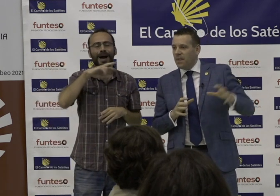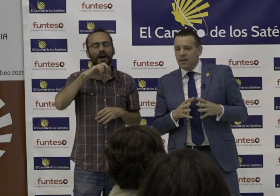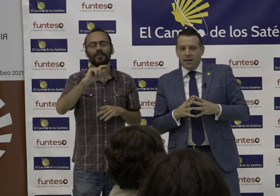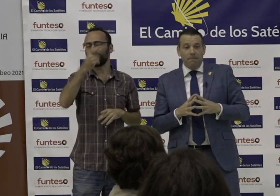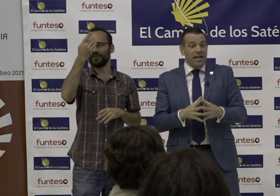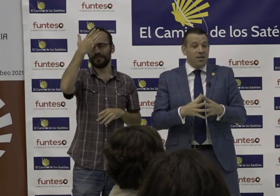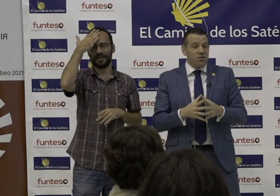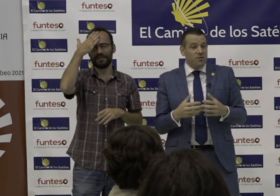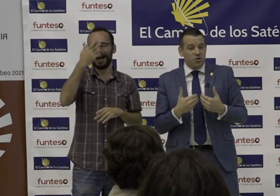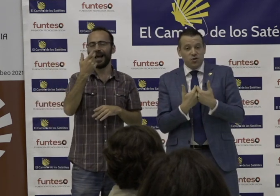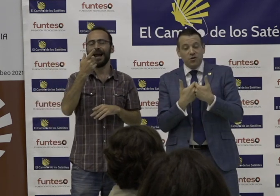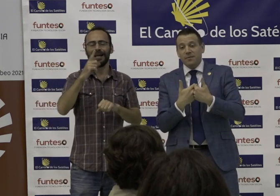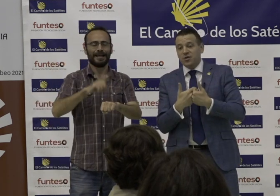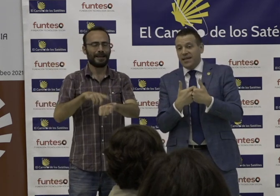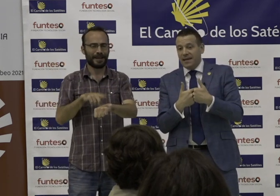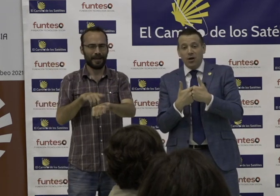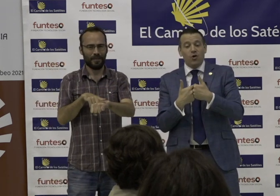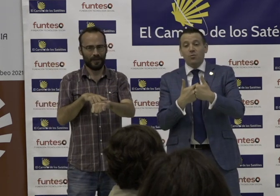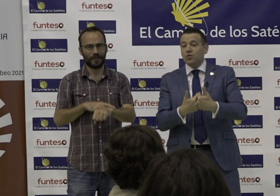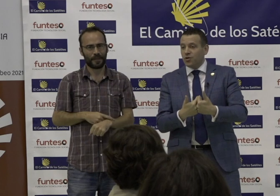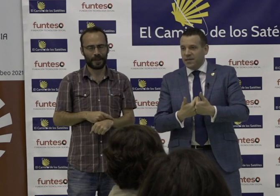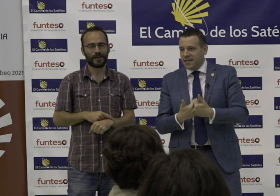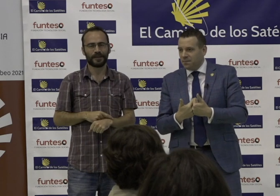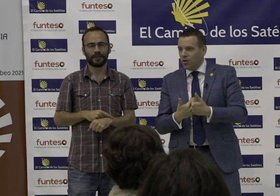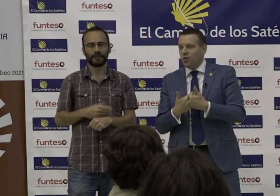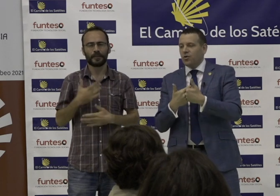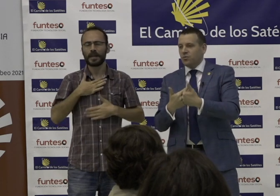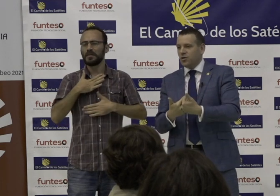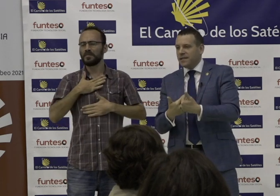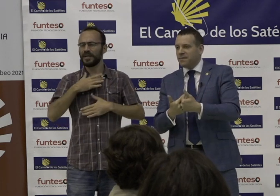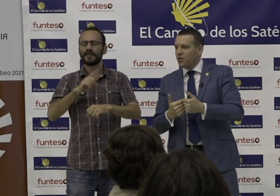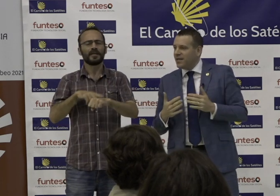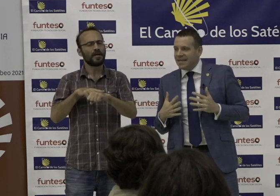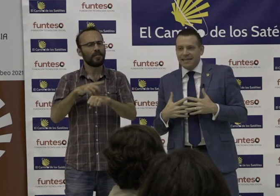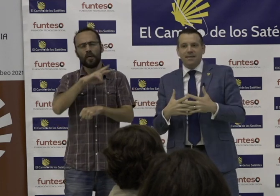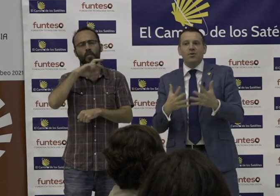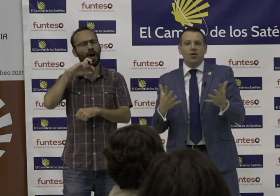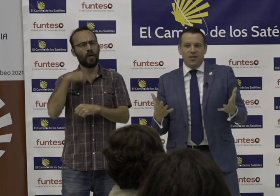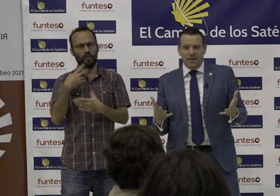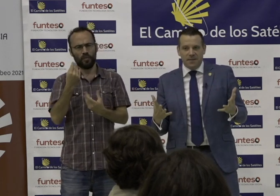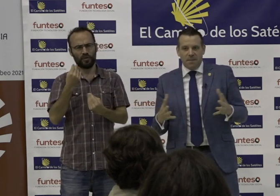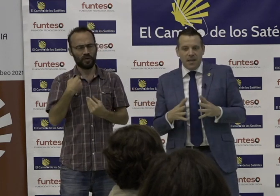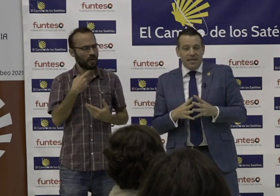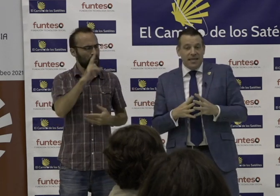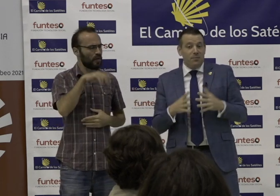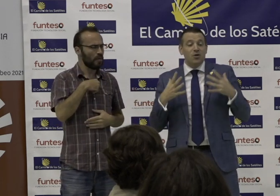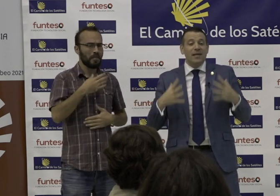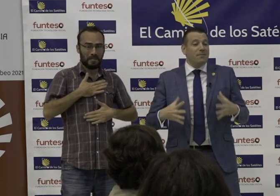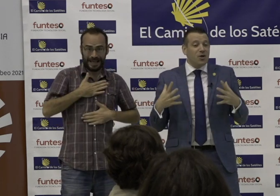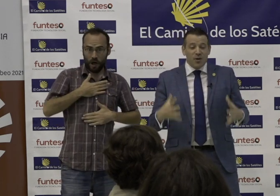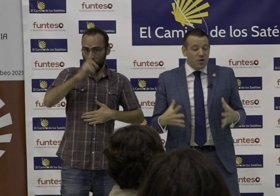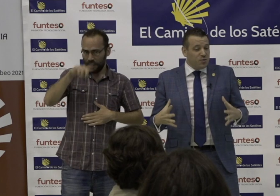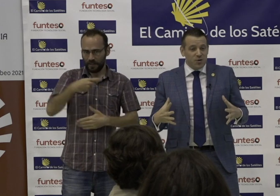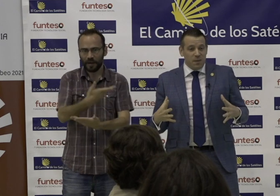tiempo. Para ello, yo soy una persona que valoro mucho mi tiempo, honro mucho mi tiempo y el tiempo de los demás. Y por